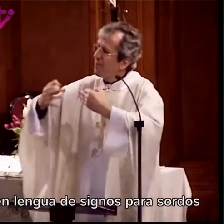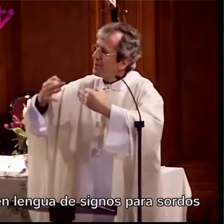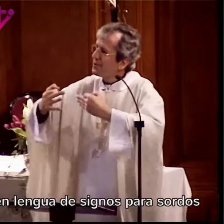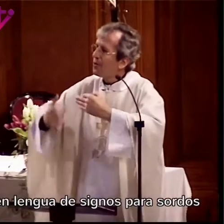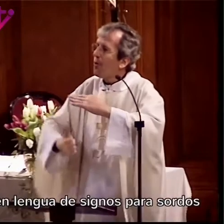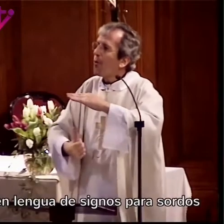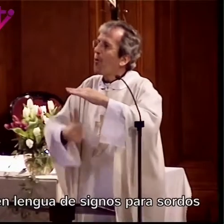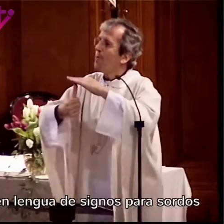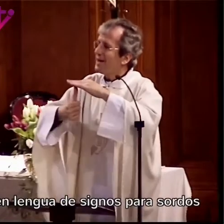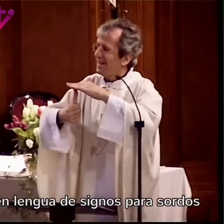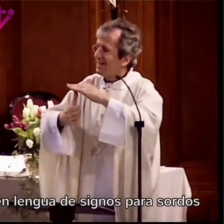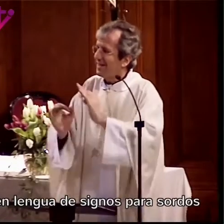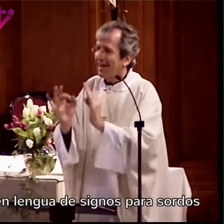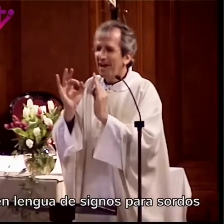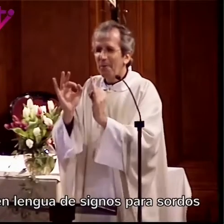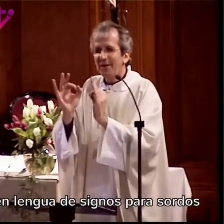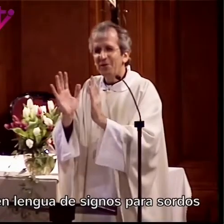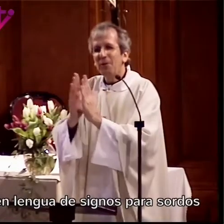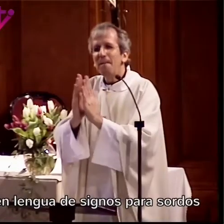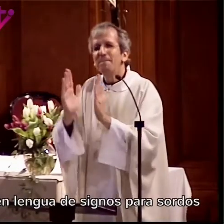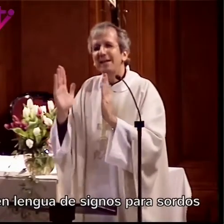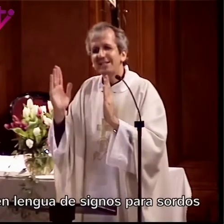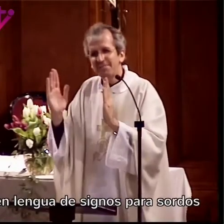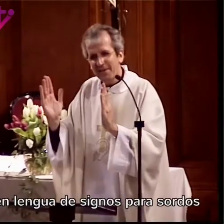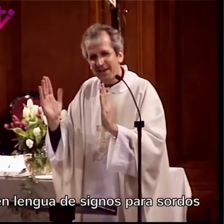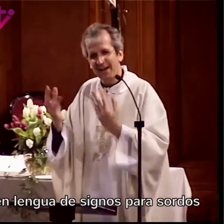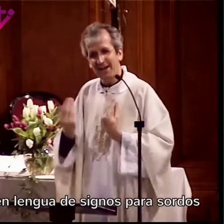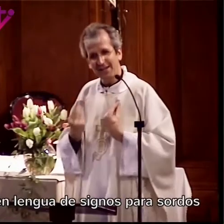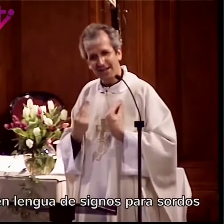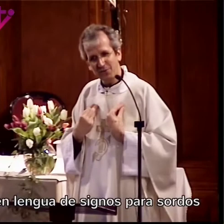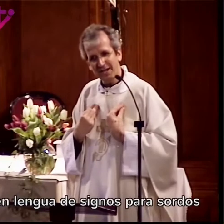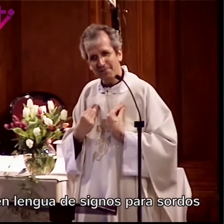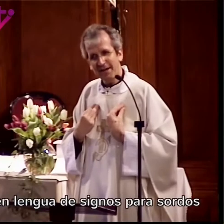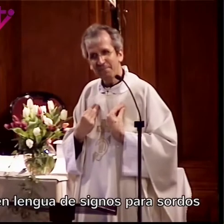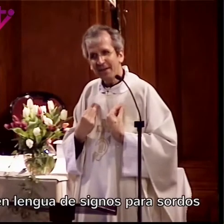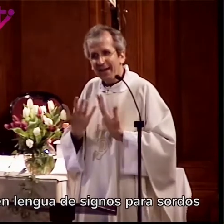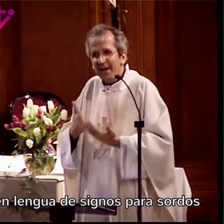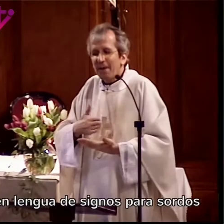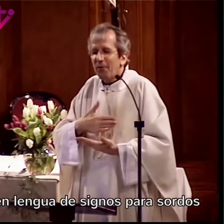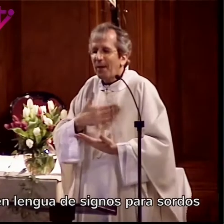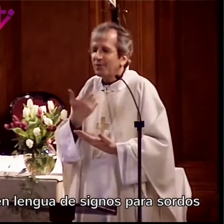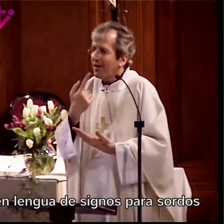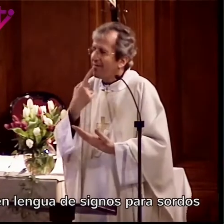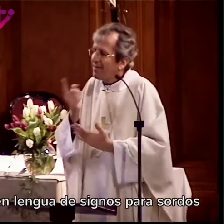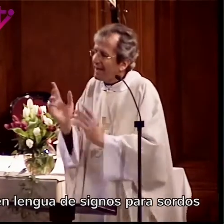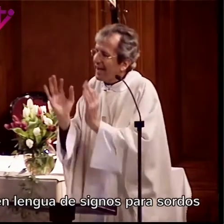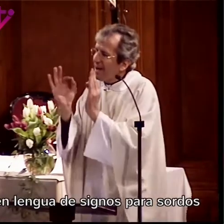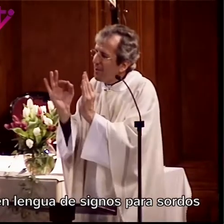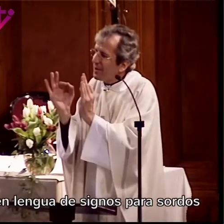momento culminante el momento más especial de nuestra vida en que podamos decir que aquel momento